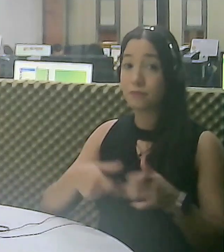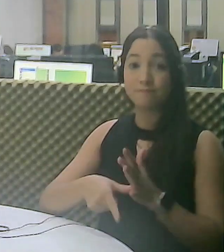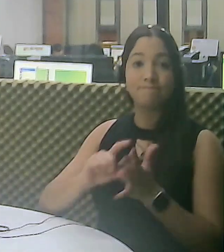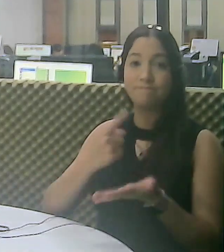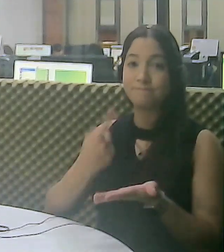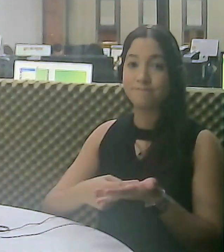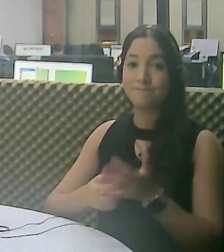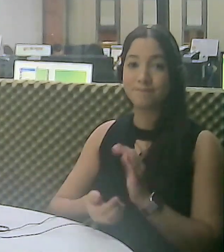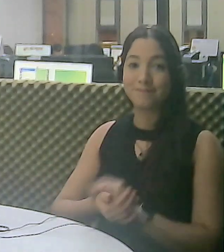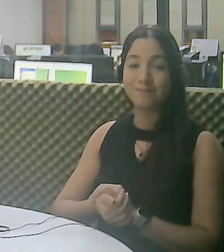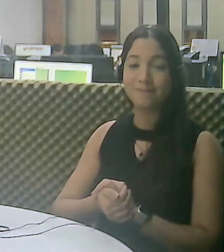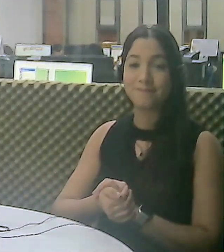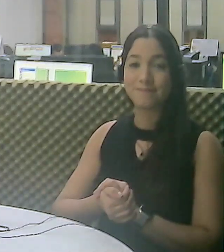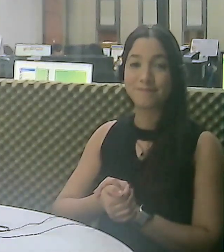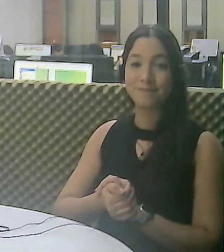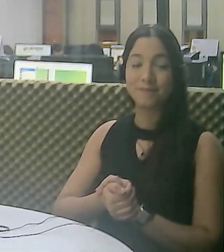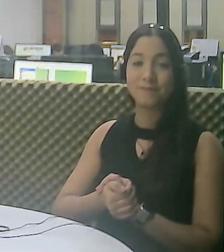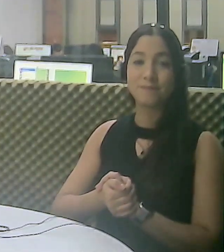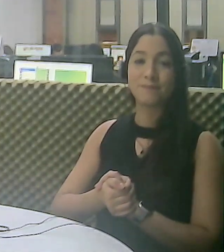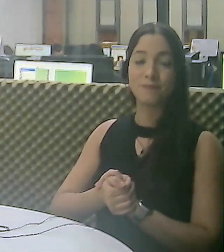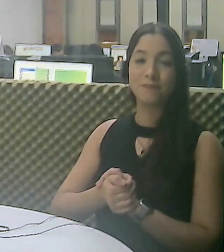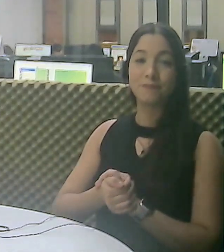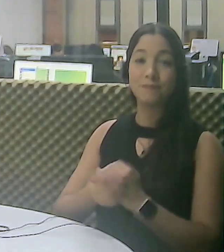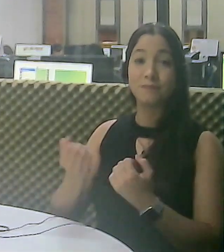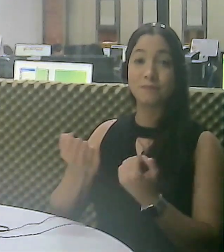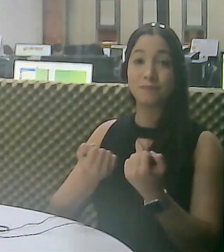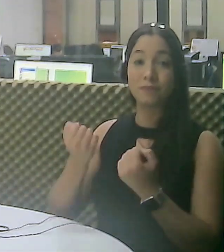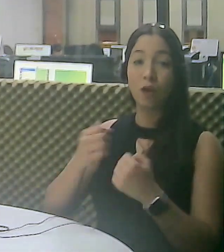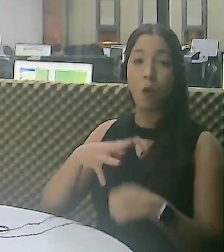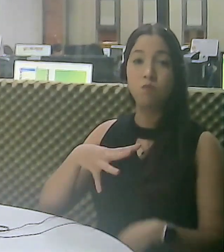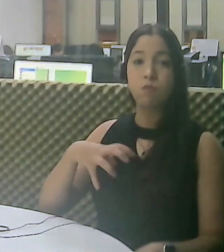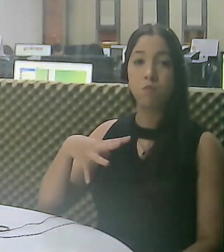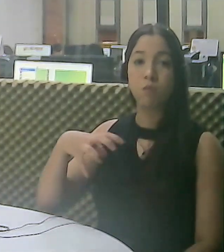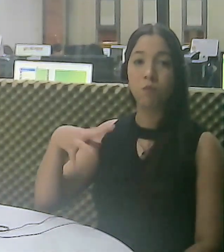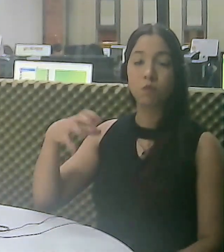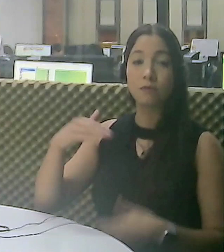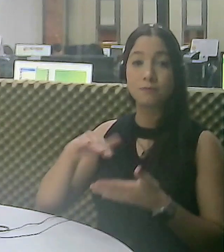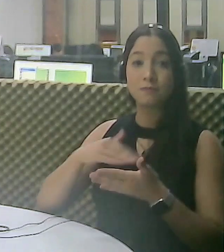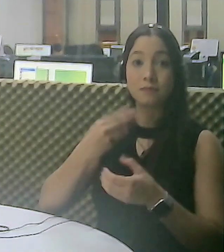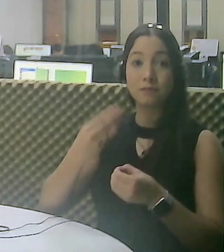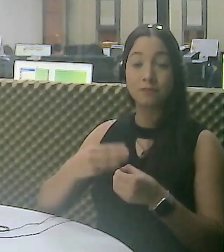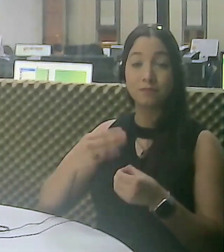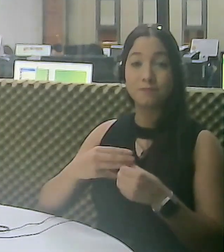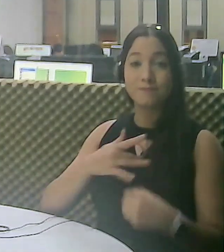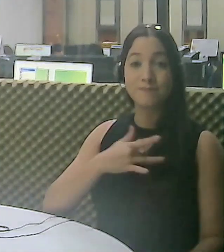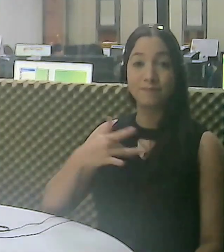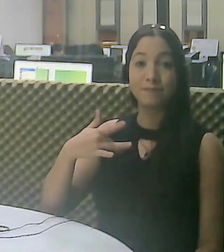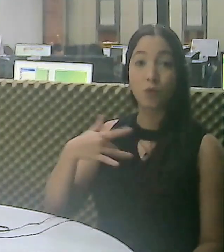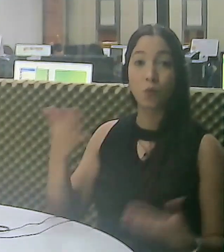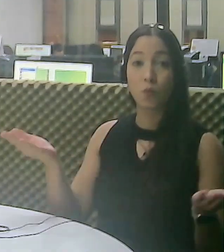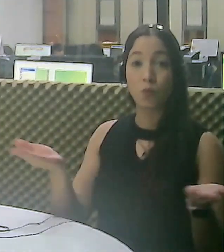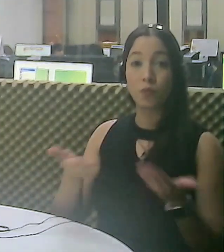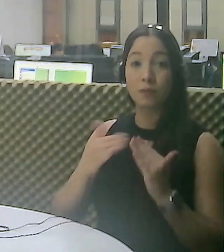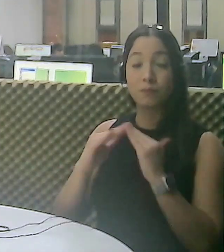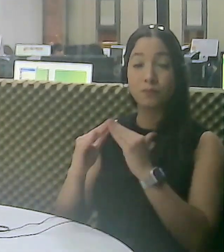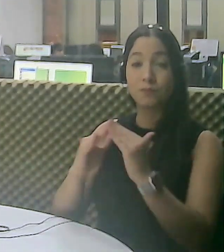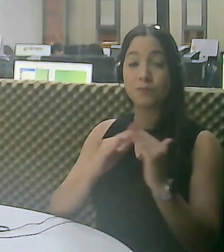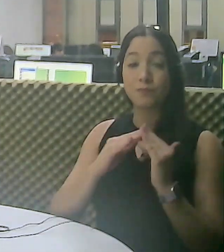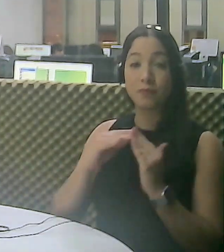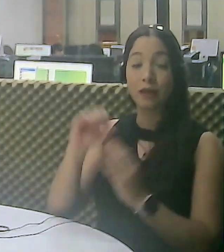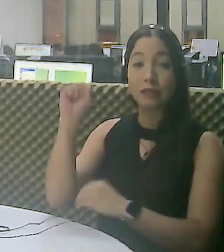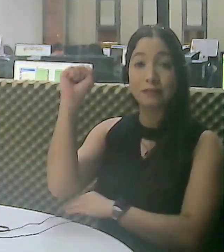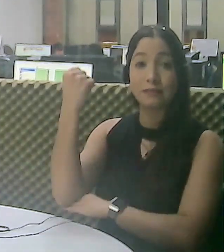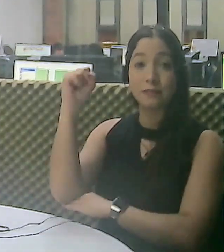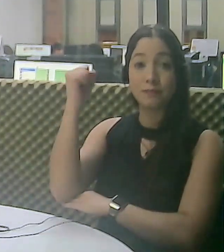agendar horário. O carro Fumacê da Secretaria Municipal de Saúde está hoje nos bairros